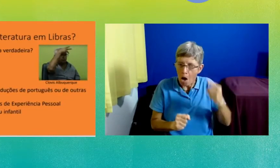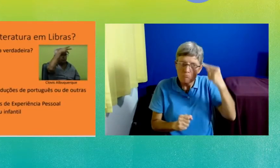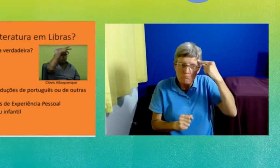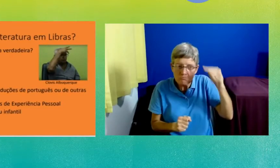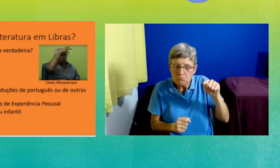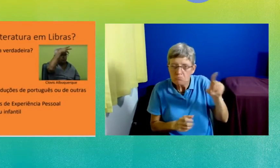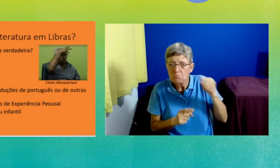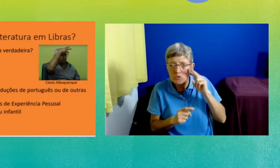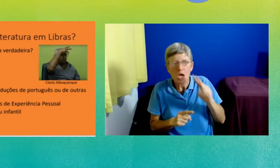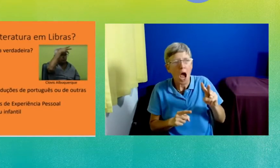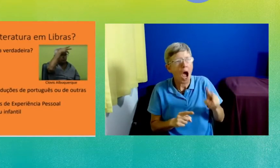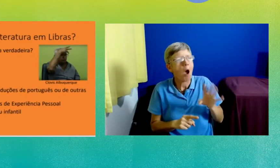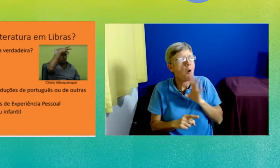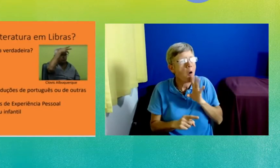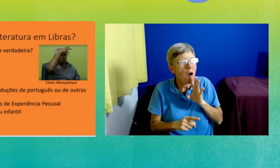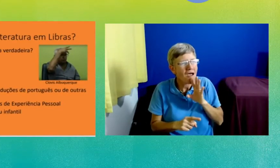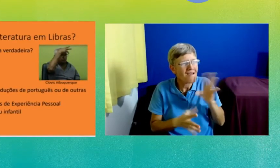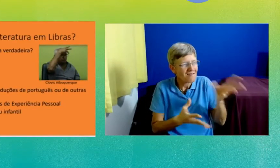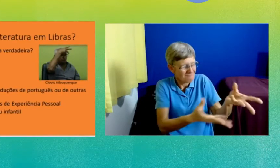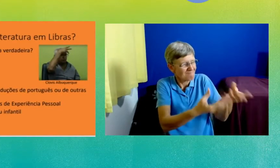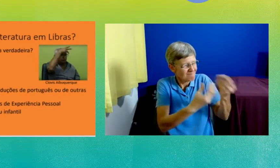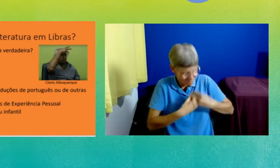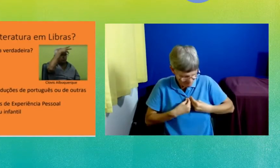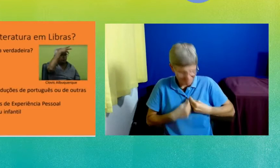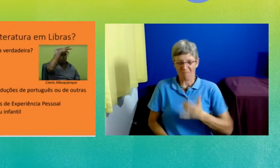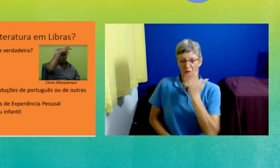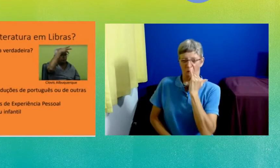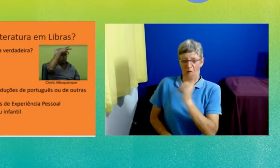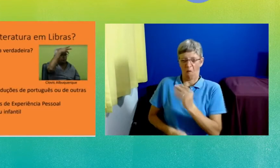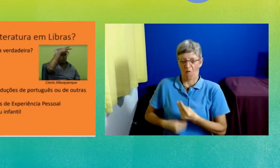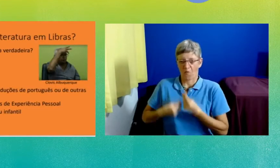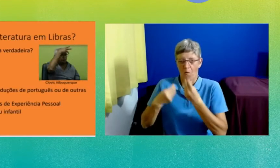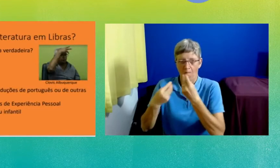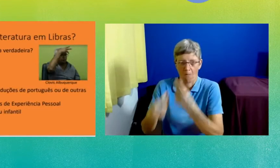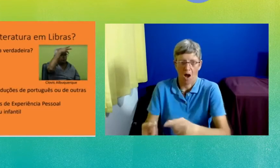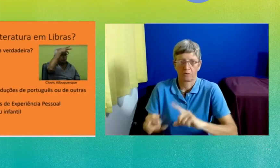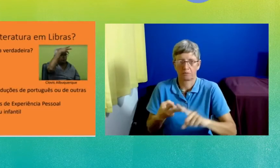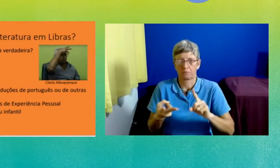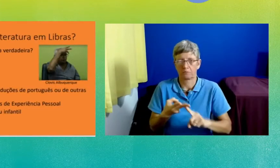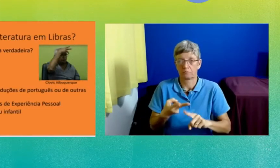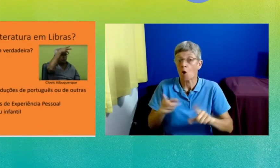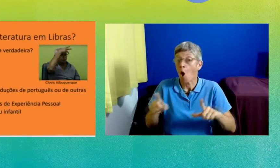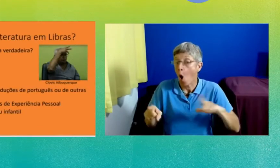O folclore, você pode utilizar o folclore e